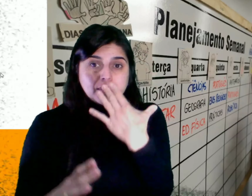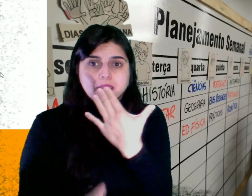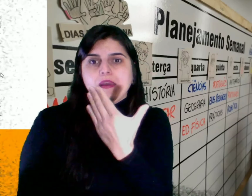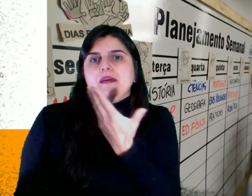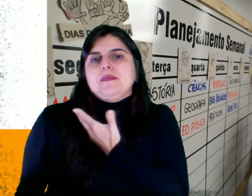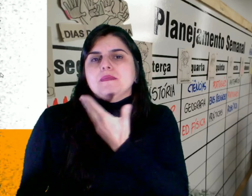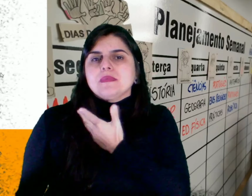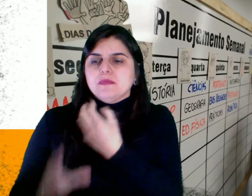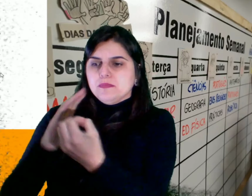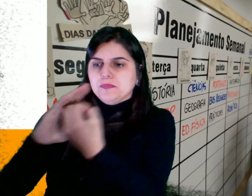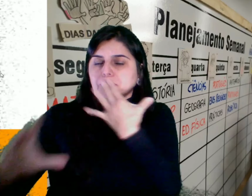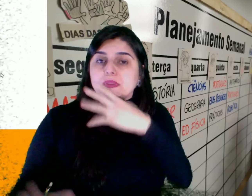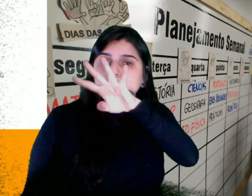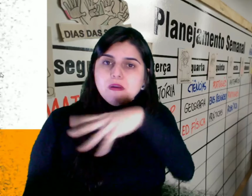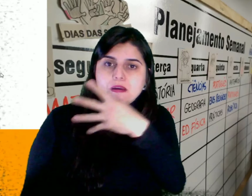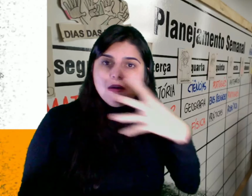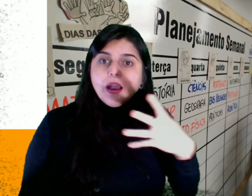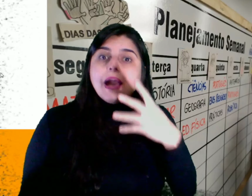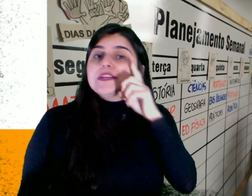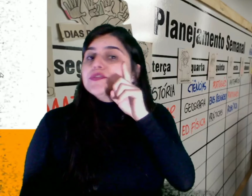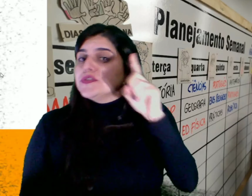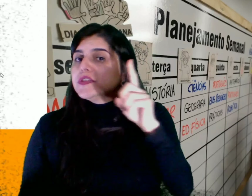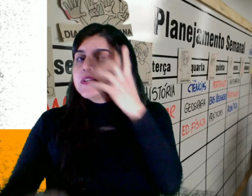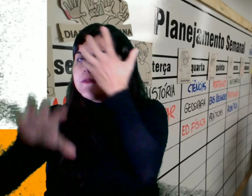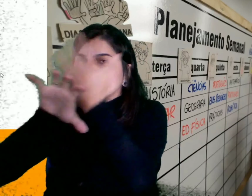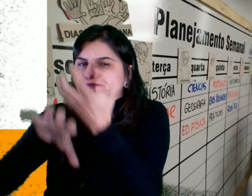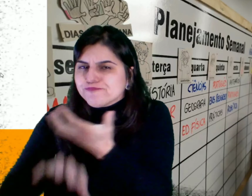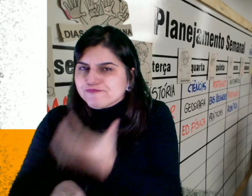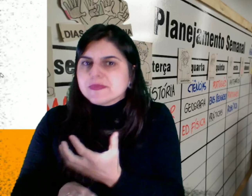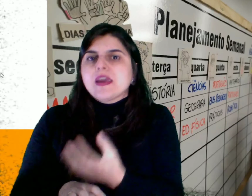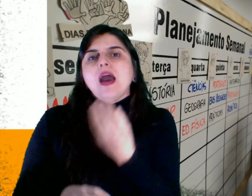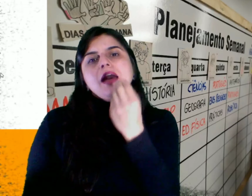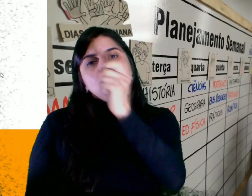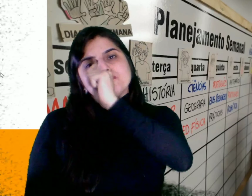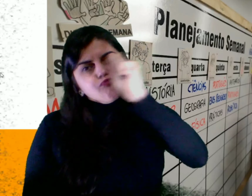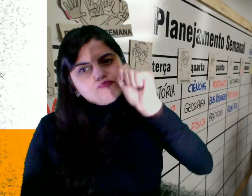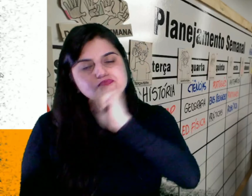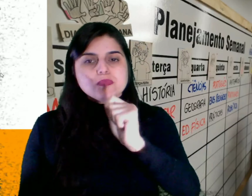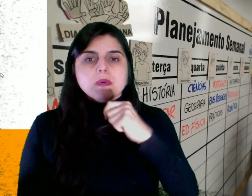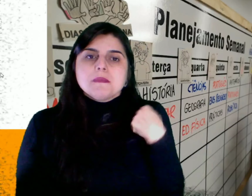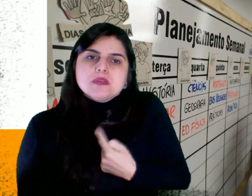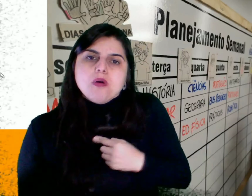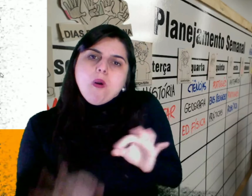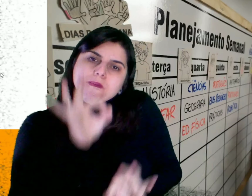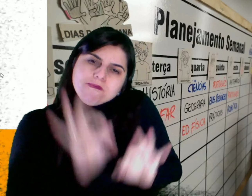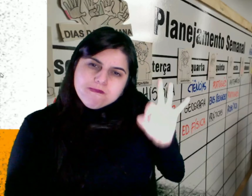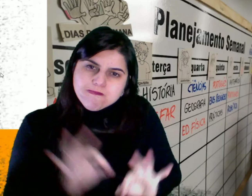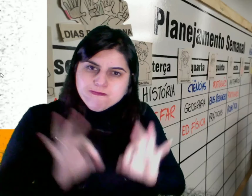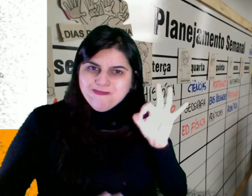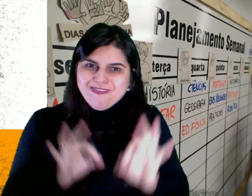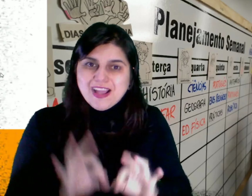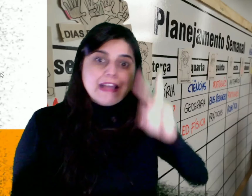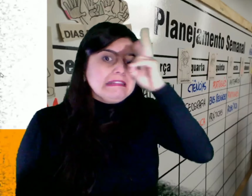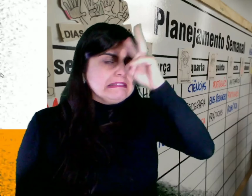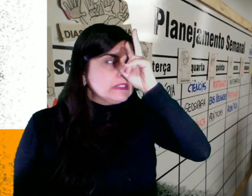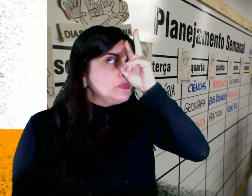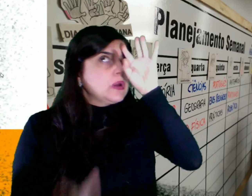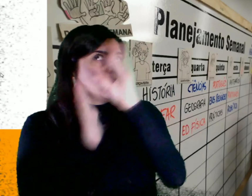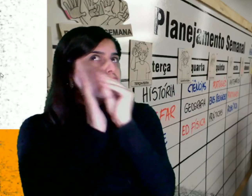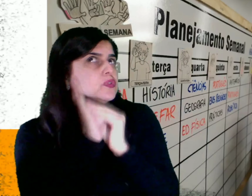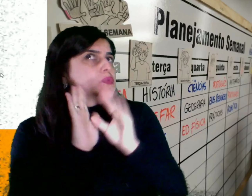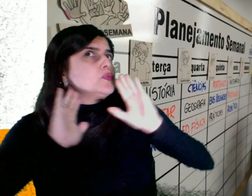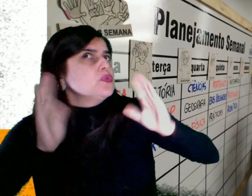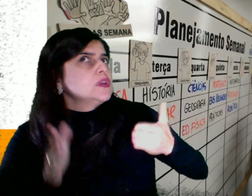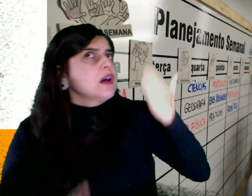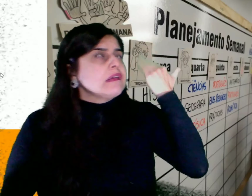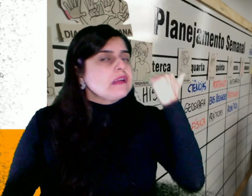comprado para organizar as atividades da semana do meu filho, de segunda a sexta-feira, né? Semana toda, sábado e domingo. E eu